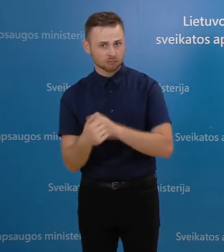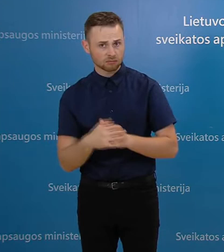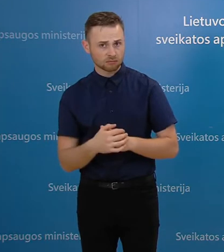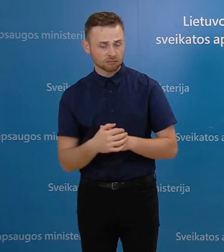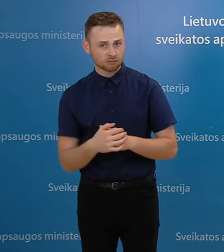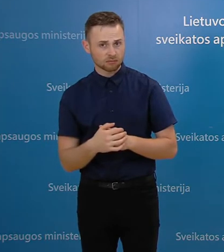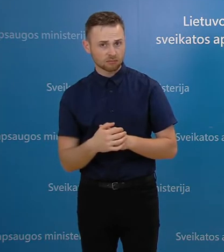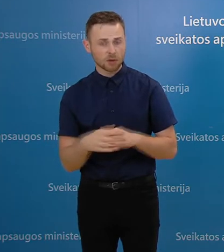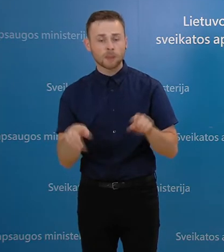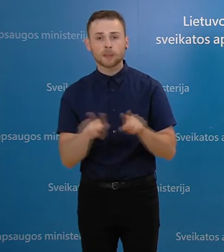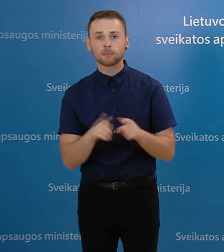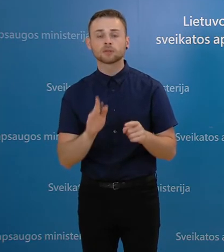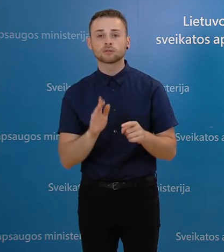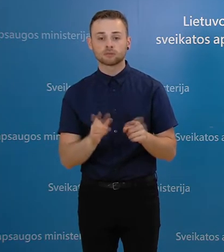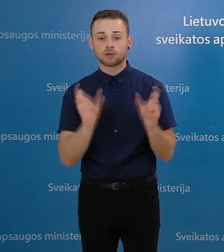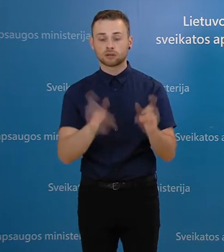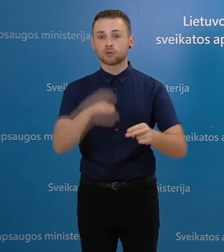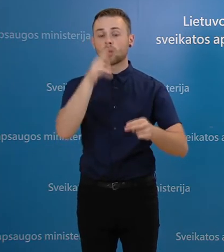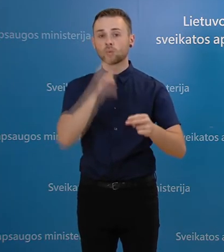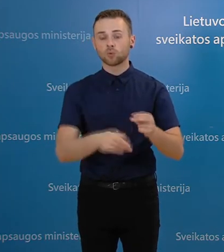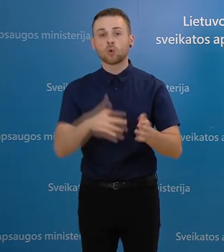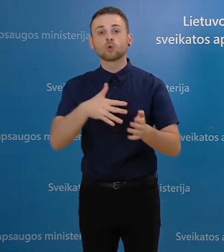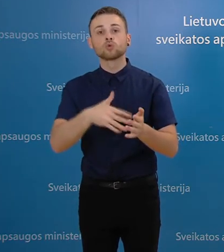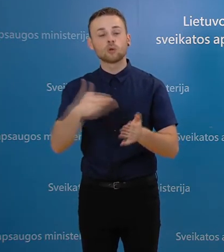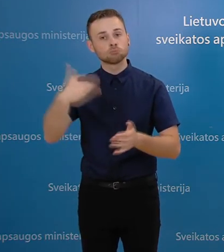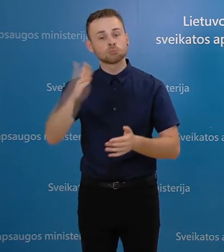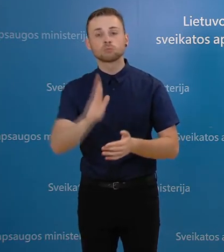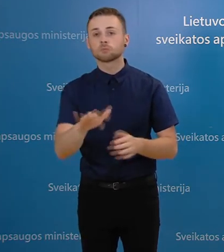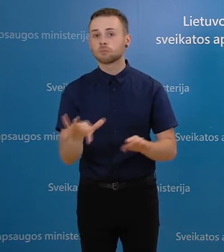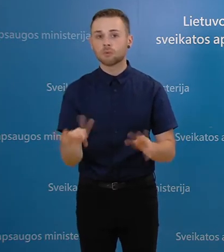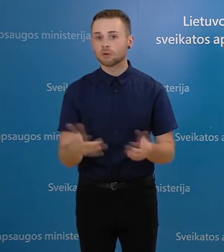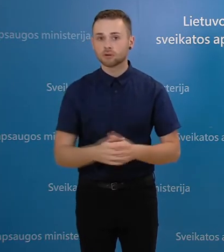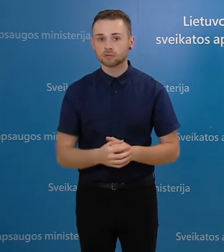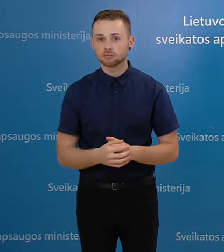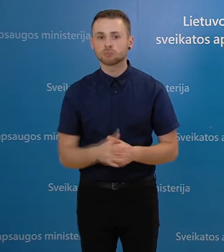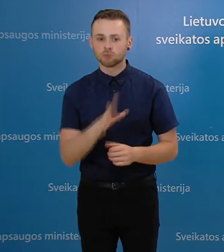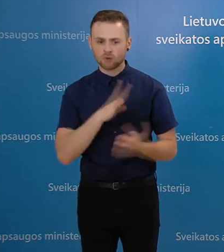kokie svarbiausi pokyčiai lauktų kitą savaitę, kokie reikalavimai išliktų, apie tai jau kalbėjote, bet gal trumpai glaustai.